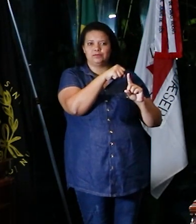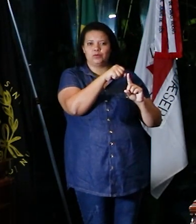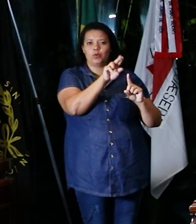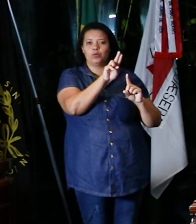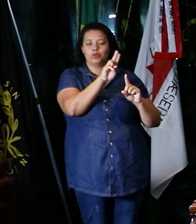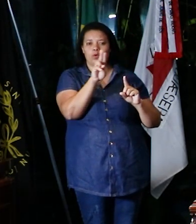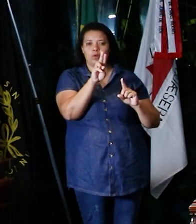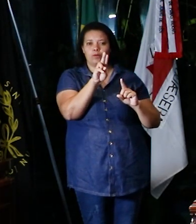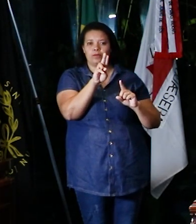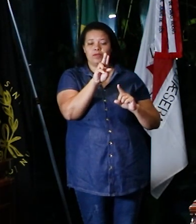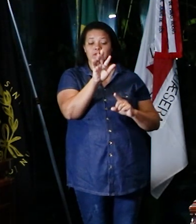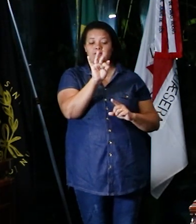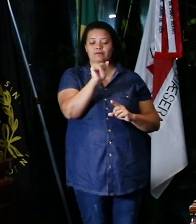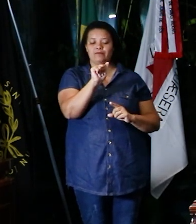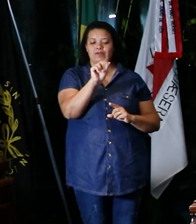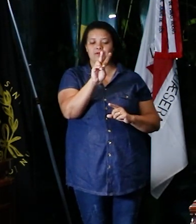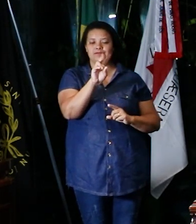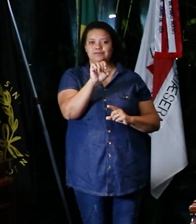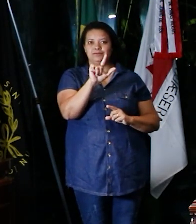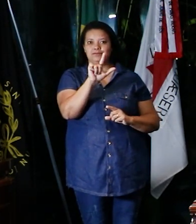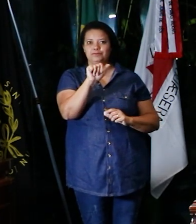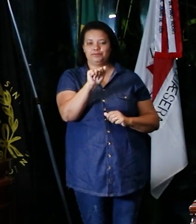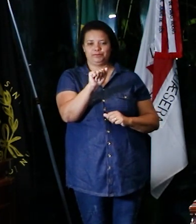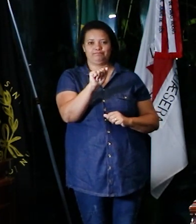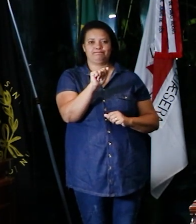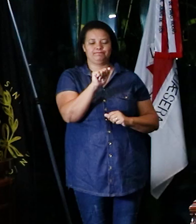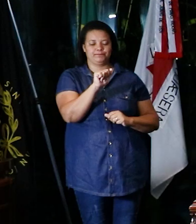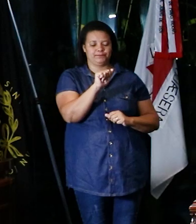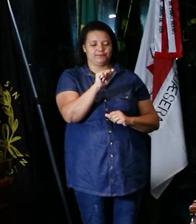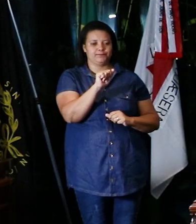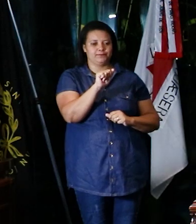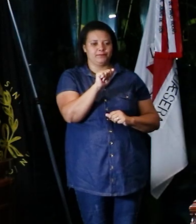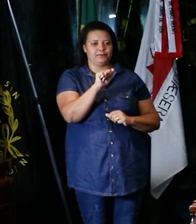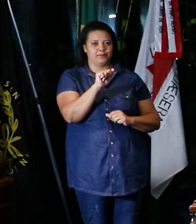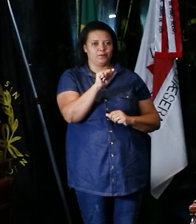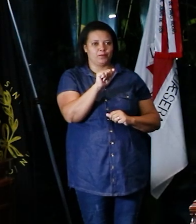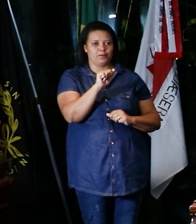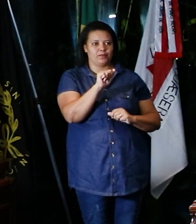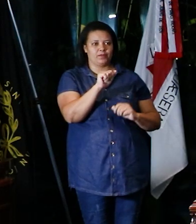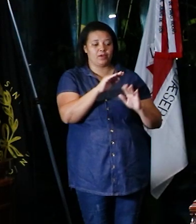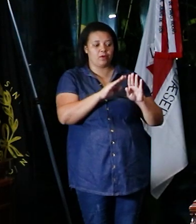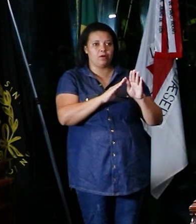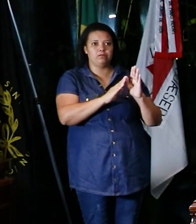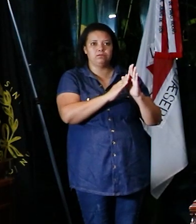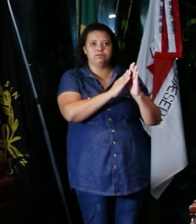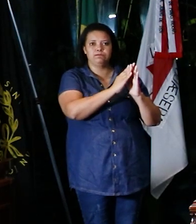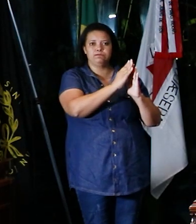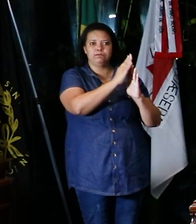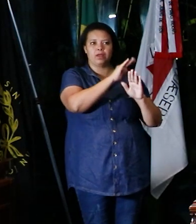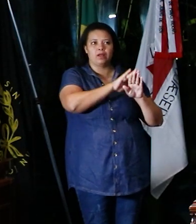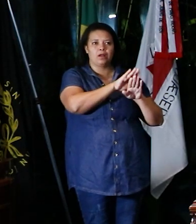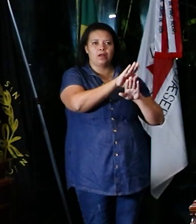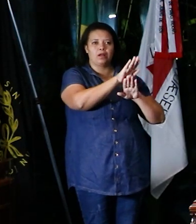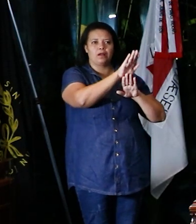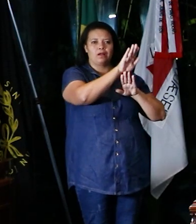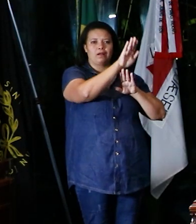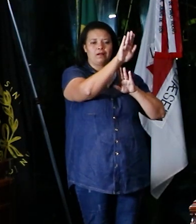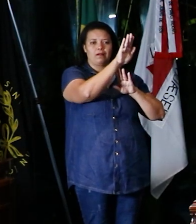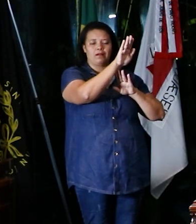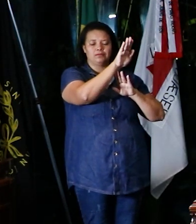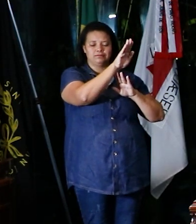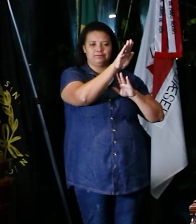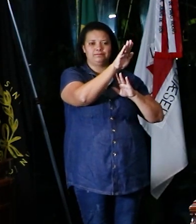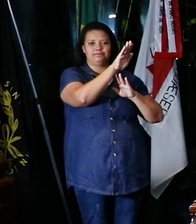de favelas, as quais, dependuradas na crista e no declive dos